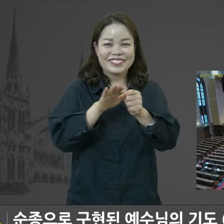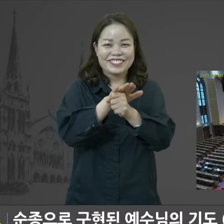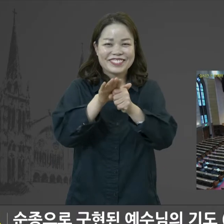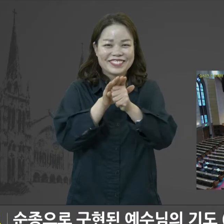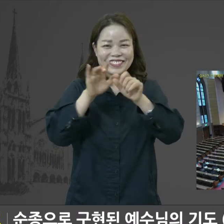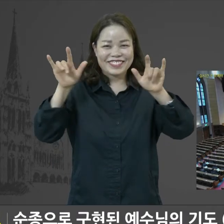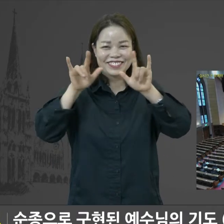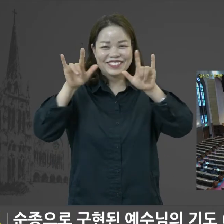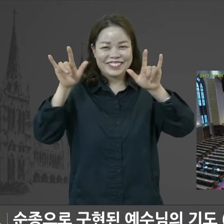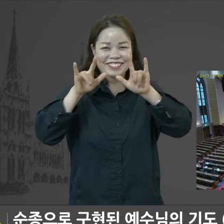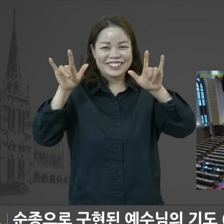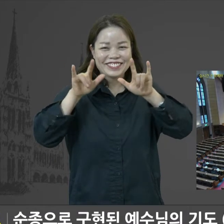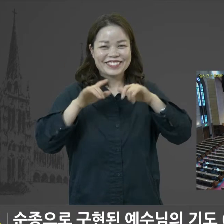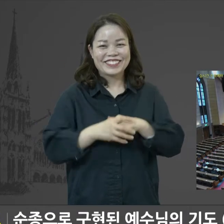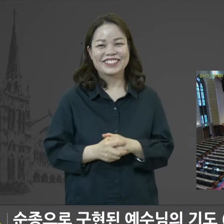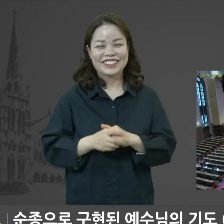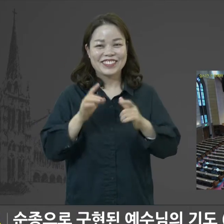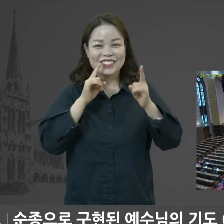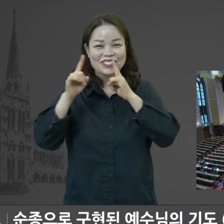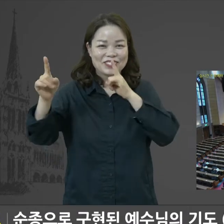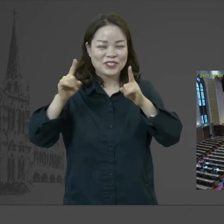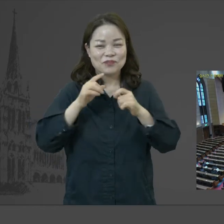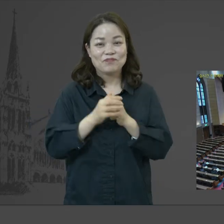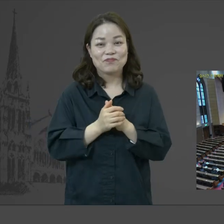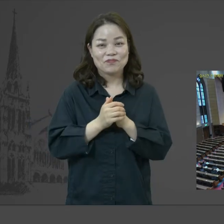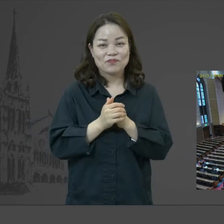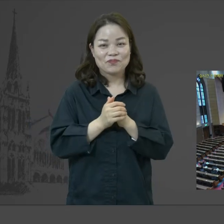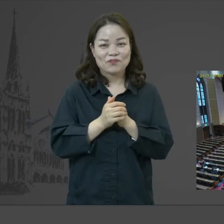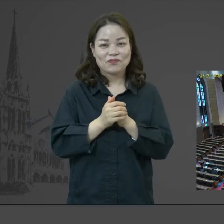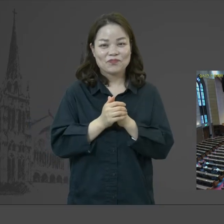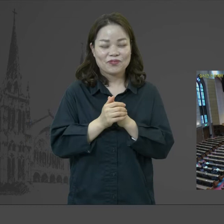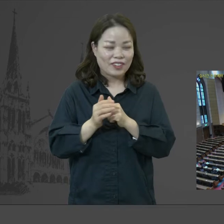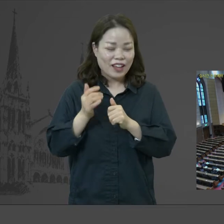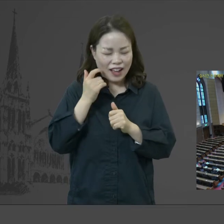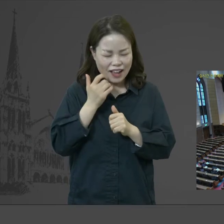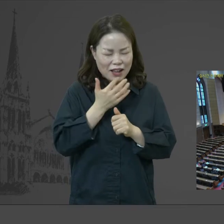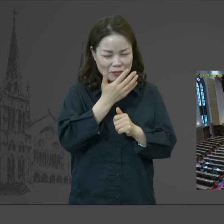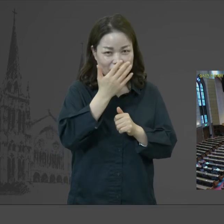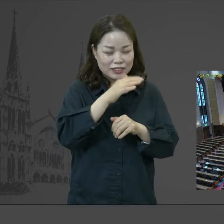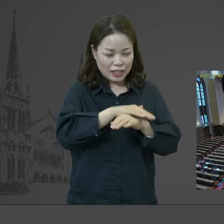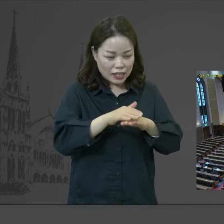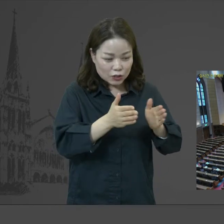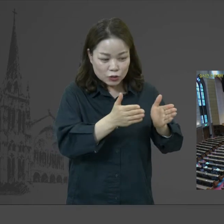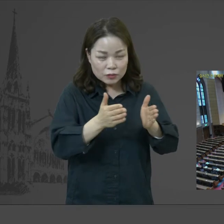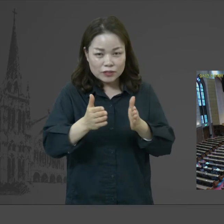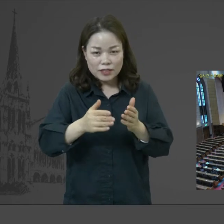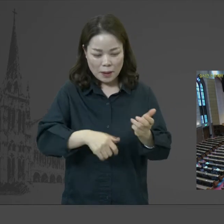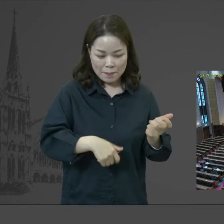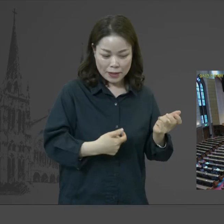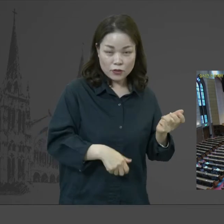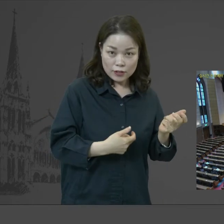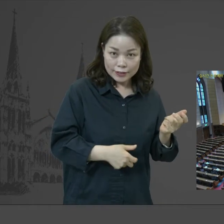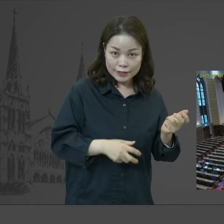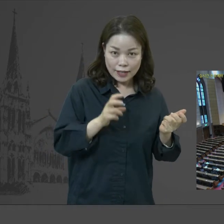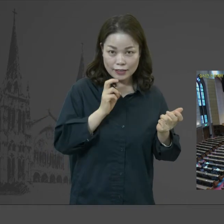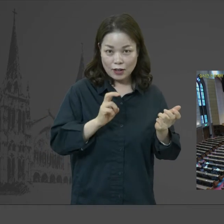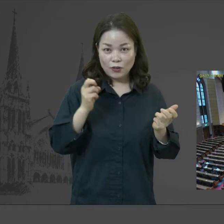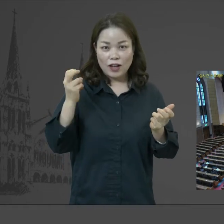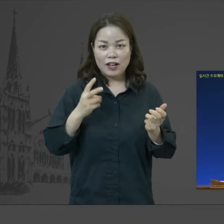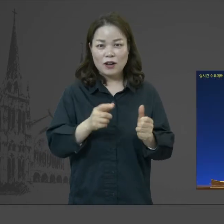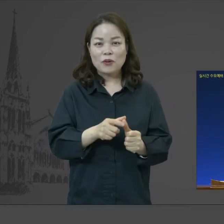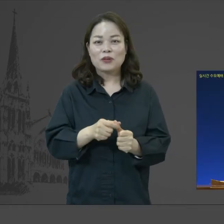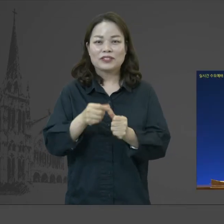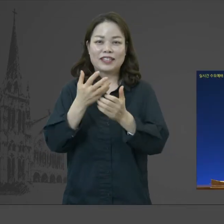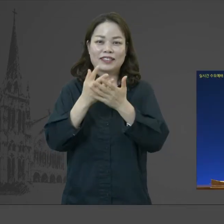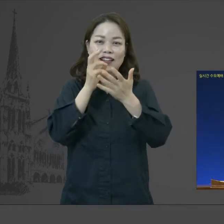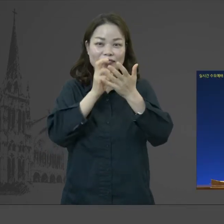사랑합니다. 말씀이 나아갈 길을 아름답게 잘 예비해 주신 만돌린과 또